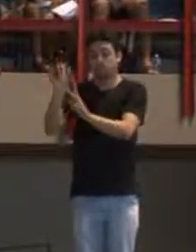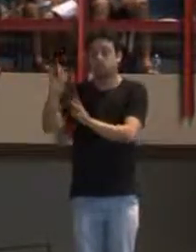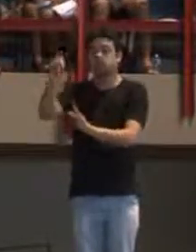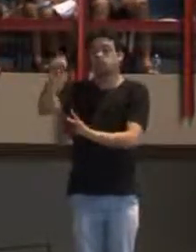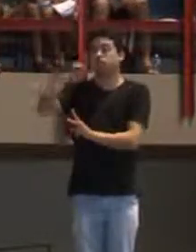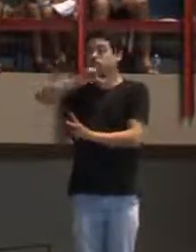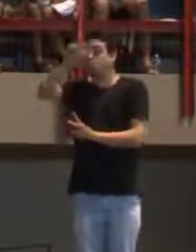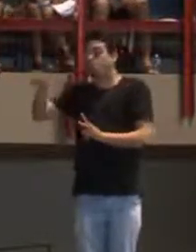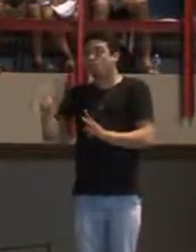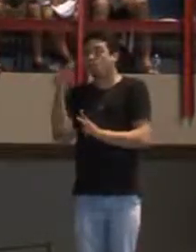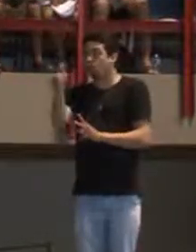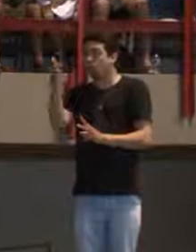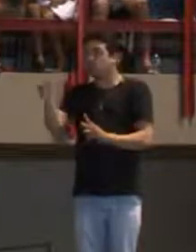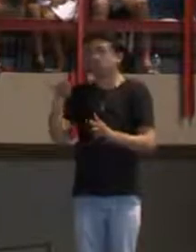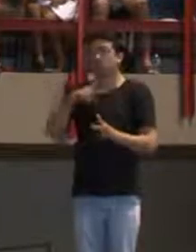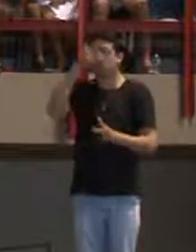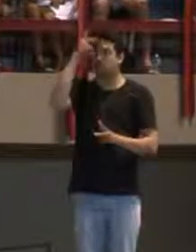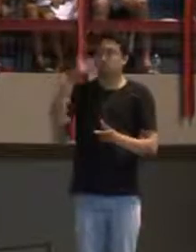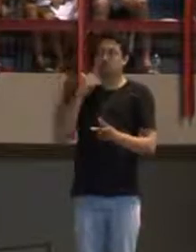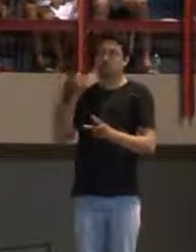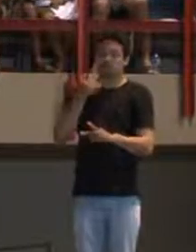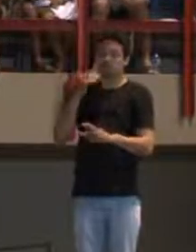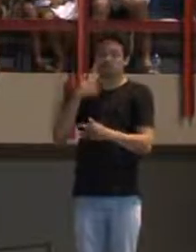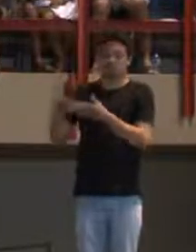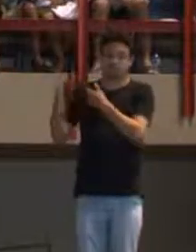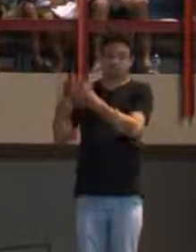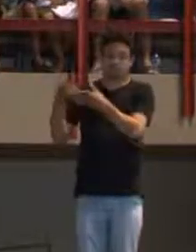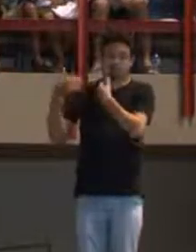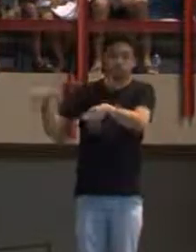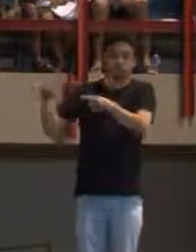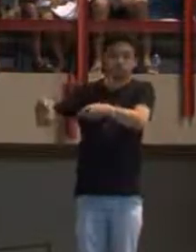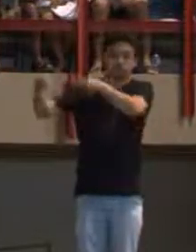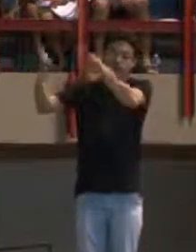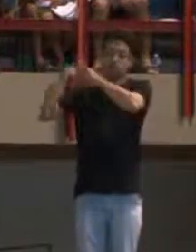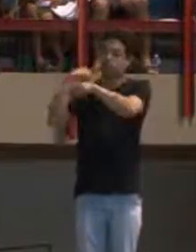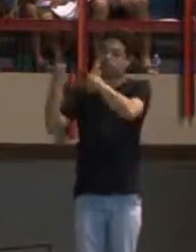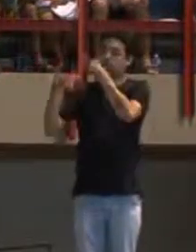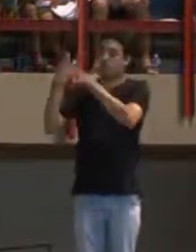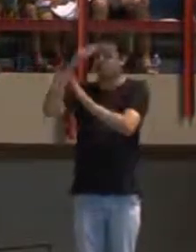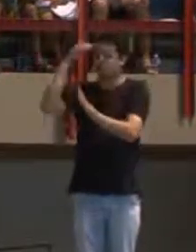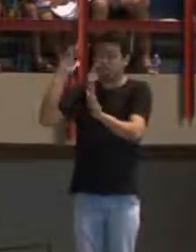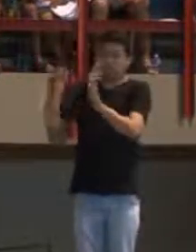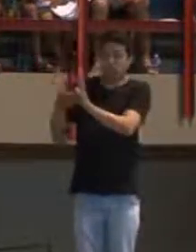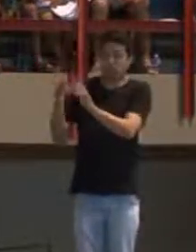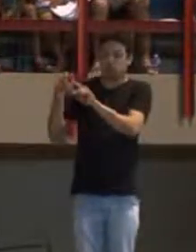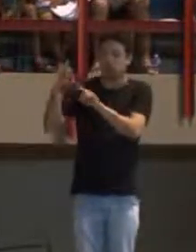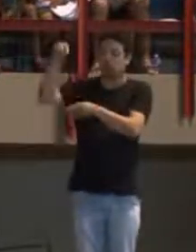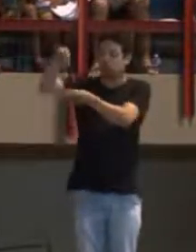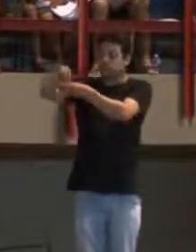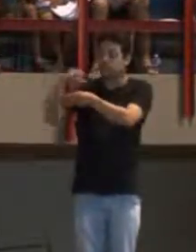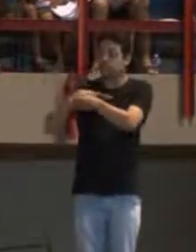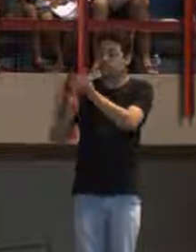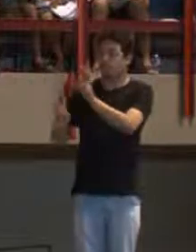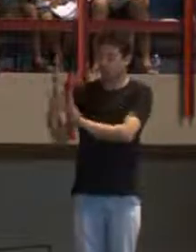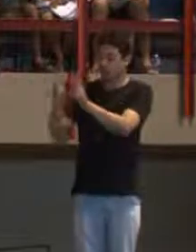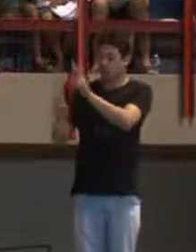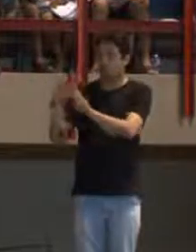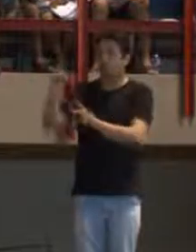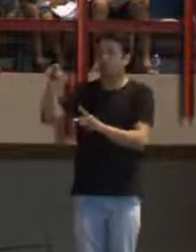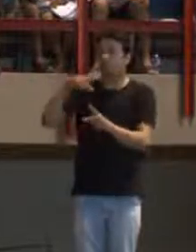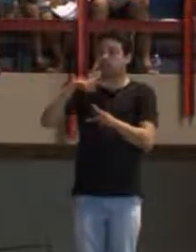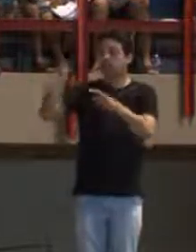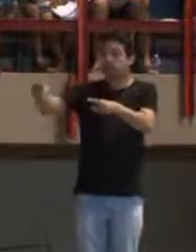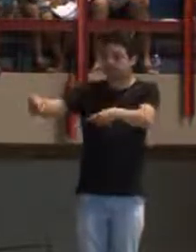tivesse petróleo no Oriente Médio, ninguém estava nem aí para o Oriente Médio. Pode deixar ter guerra aí, morrer todo mundo, mas tem petróleo. Na hora que tem uma guerra